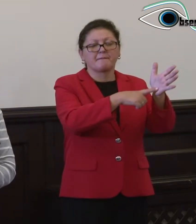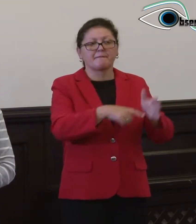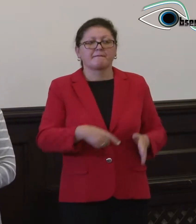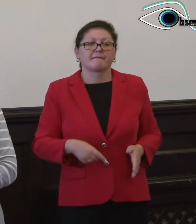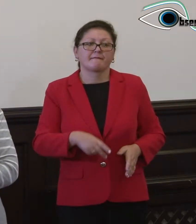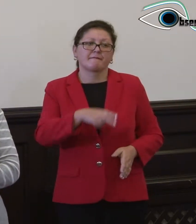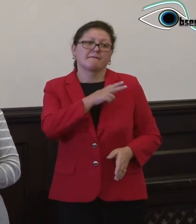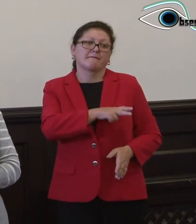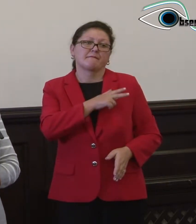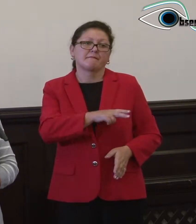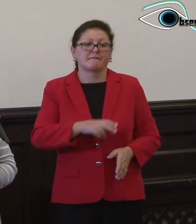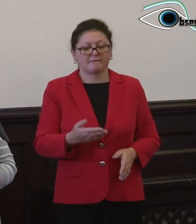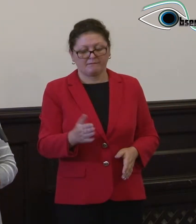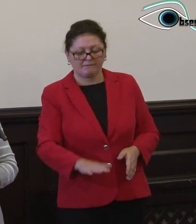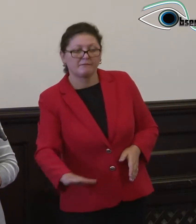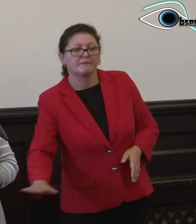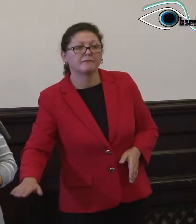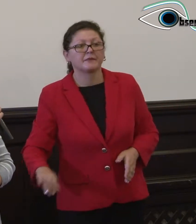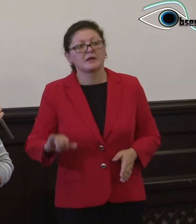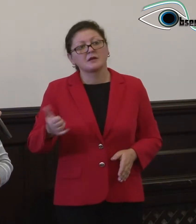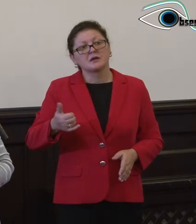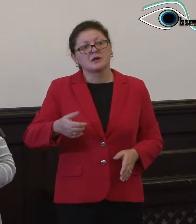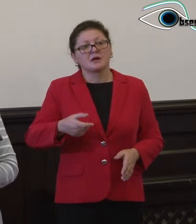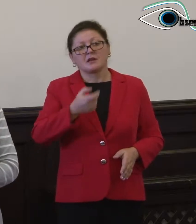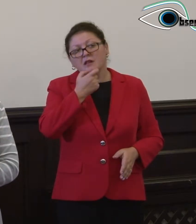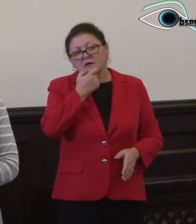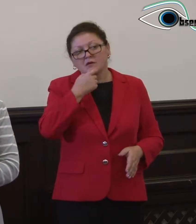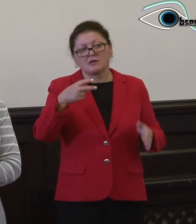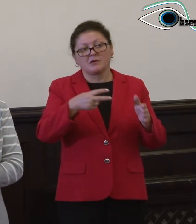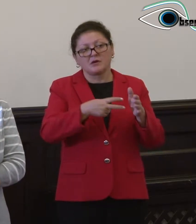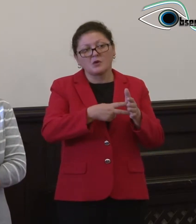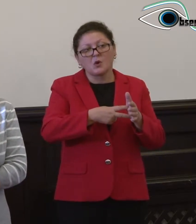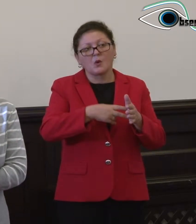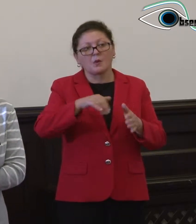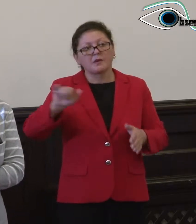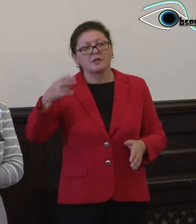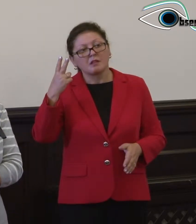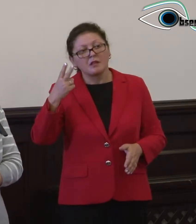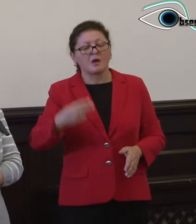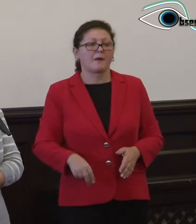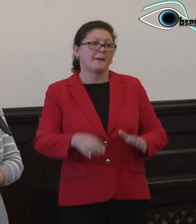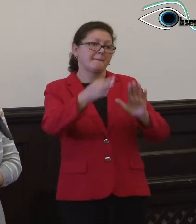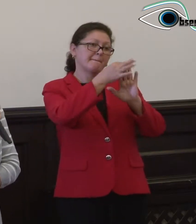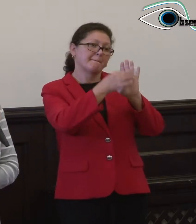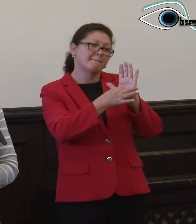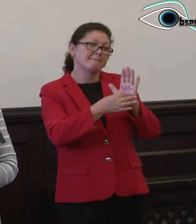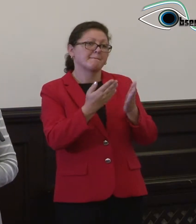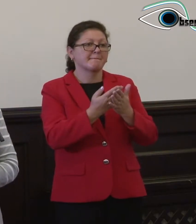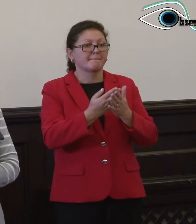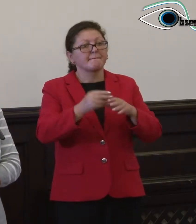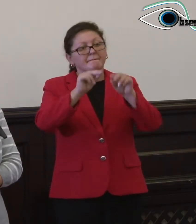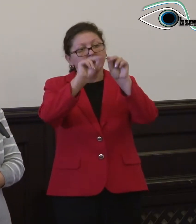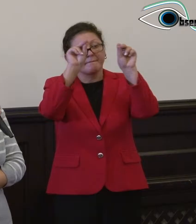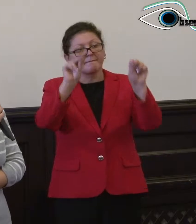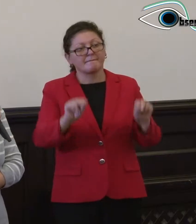social și am introdus în anul 2002 criterii biopsihosociale pentru încadrarea copiilor